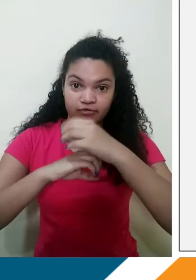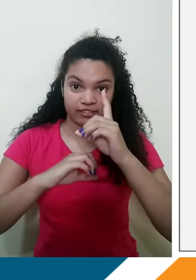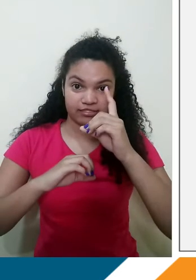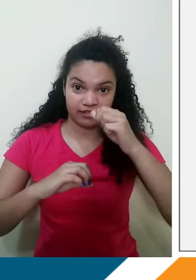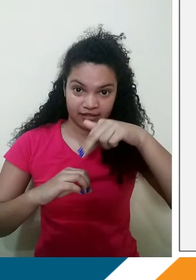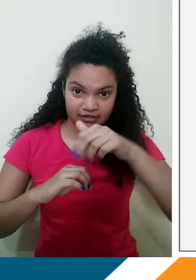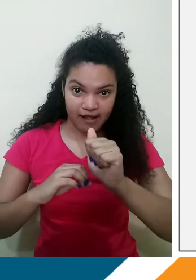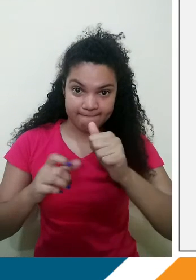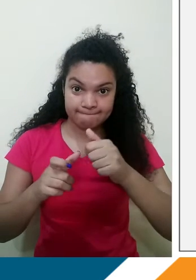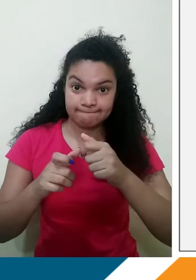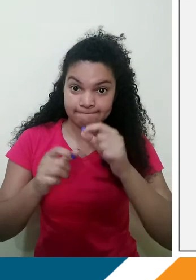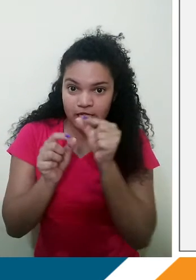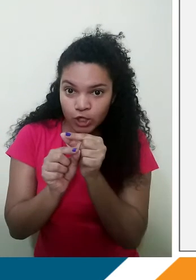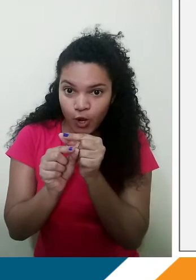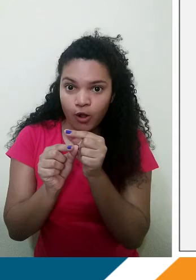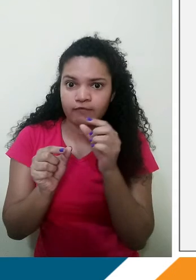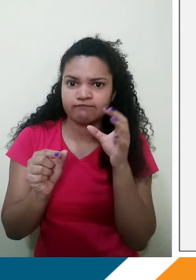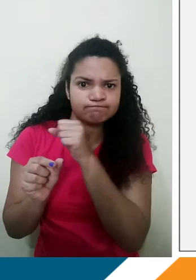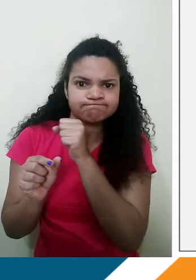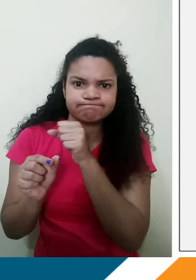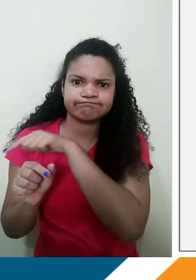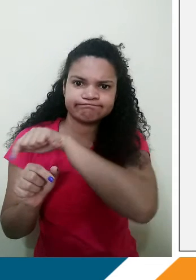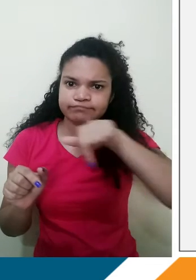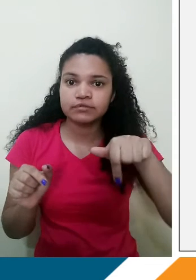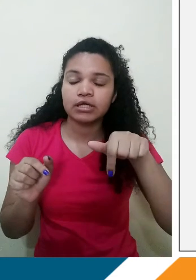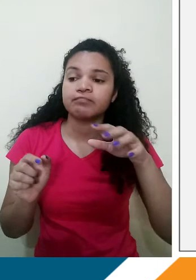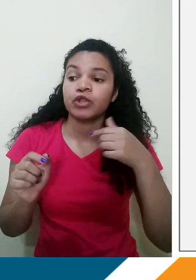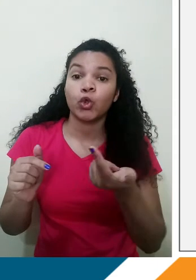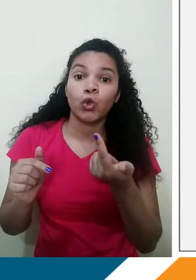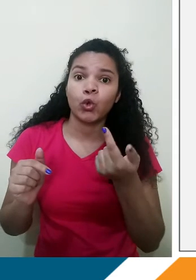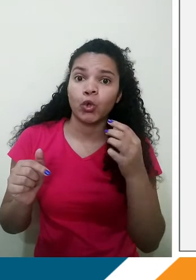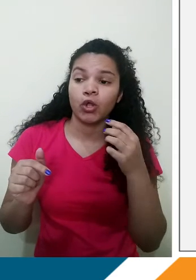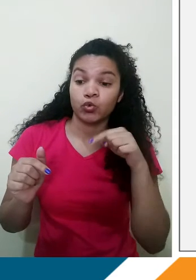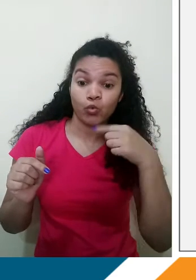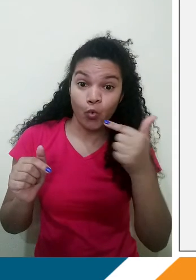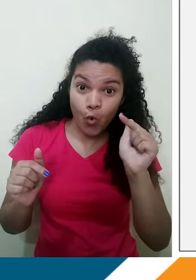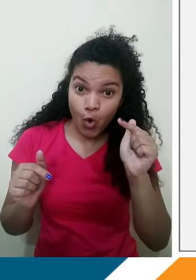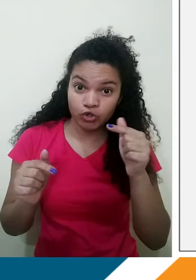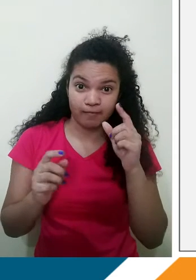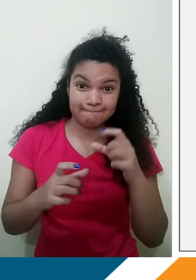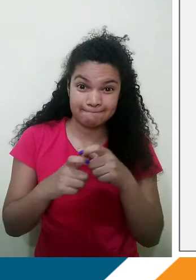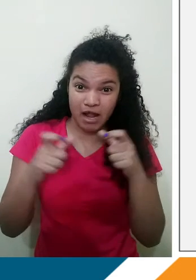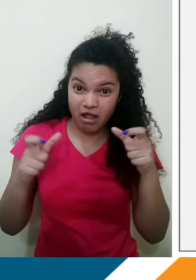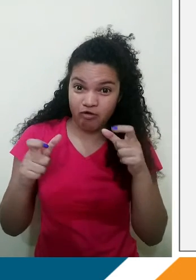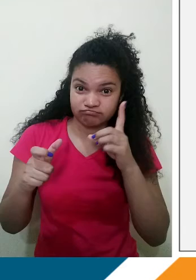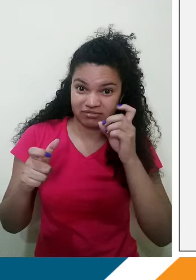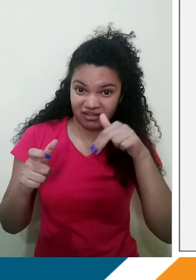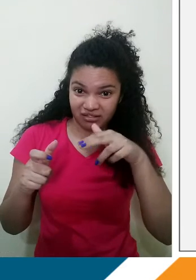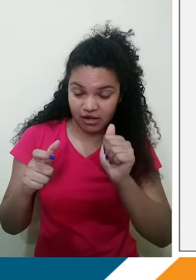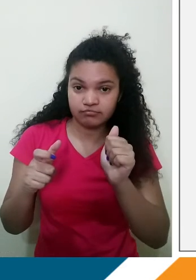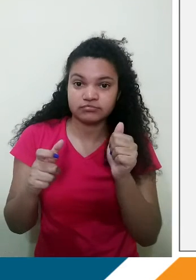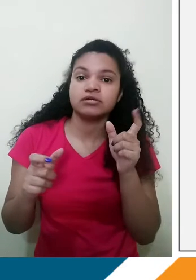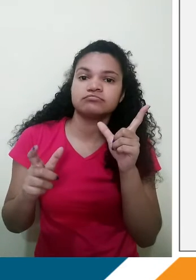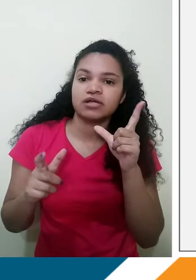massa, vão correr com menor velocidade no gel. Depois de um tempo de corrida, a amostra é